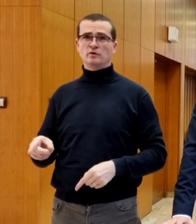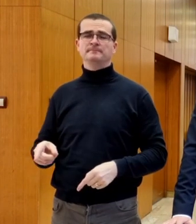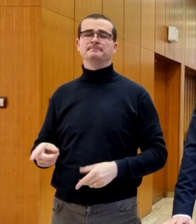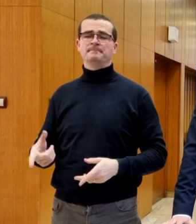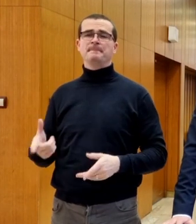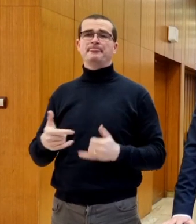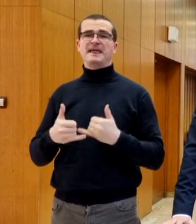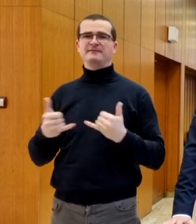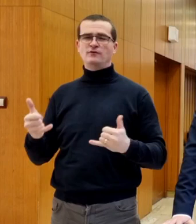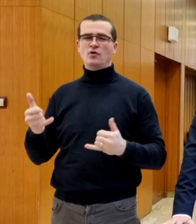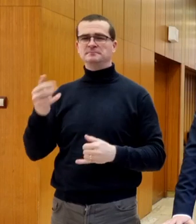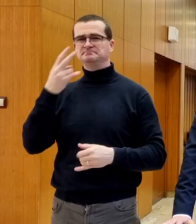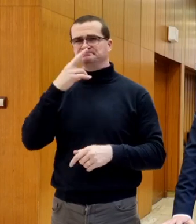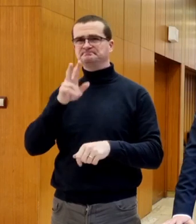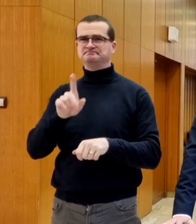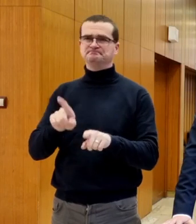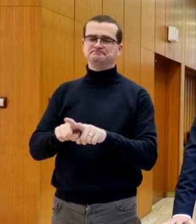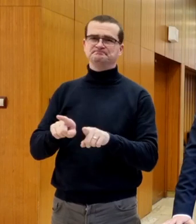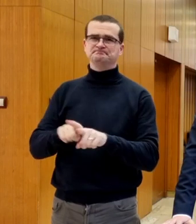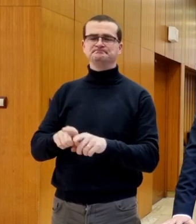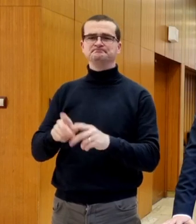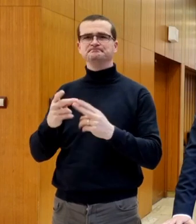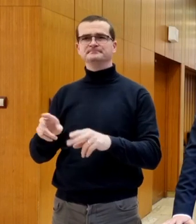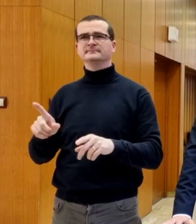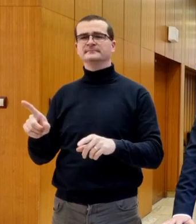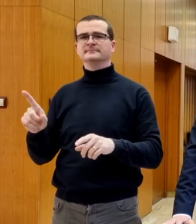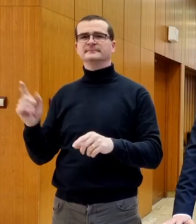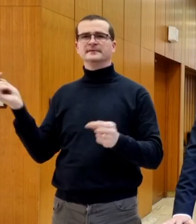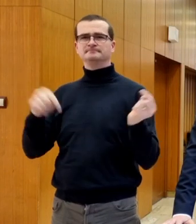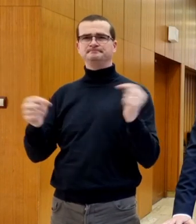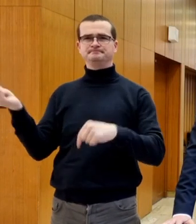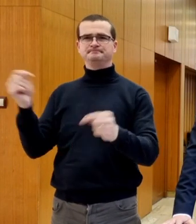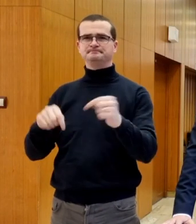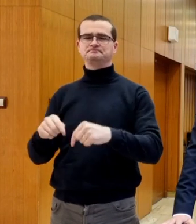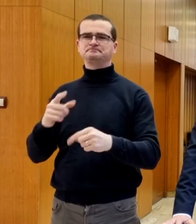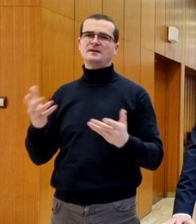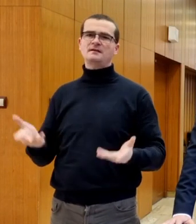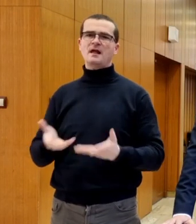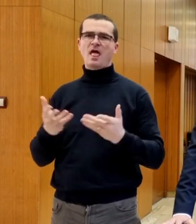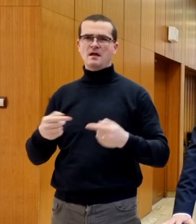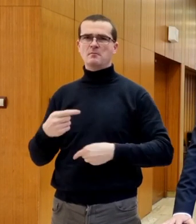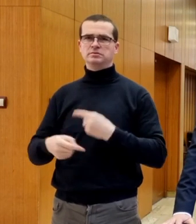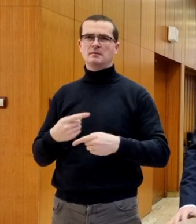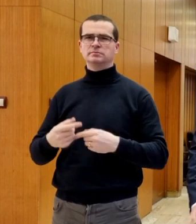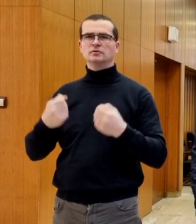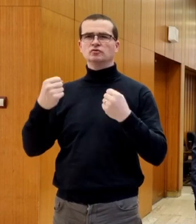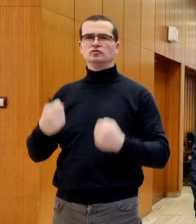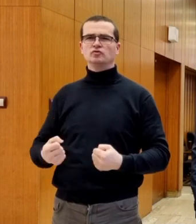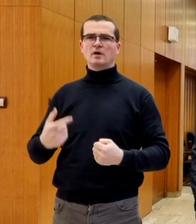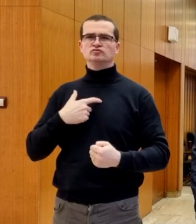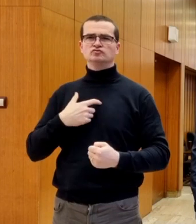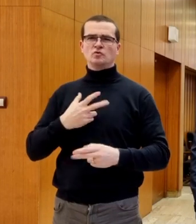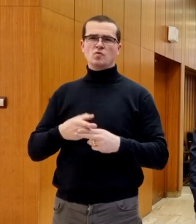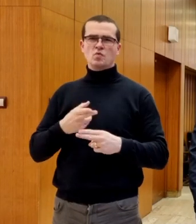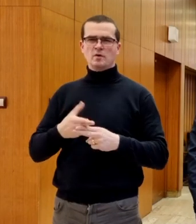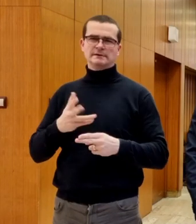Ten vývoj vyzerá tak, že tie prípady, ktoré do nemocnic prichádzajú, budú mať ľahšie priebehy, čiže nemal by byť taký nápor